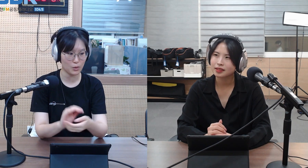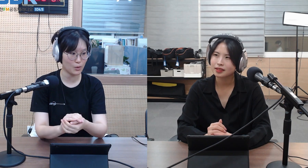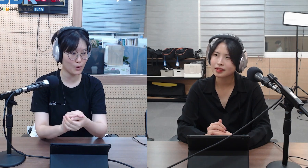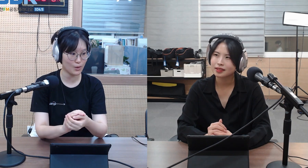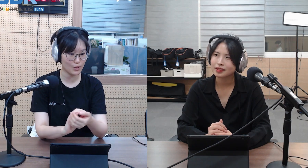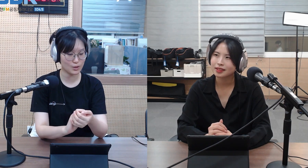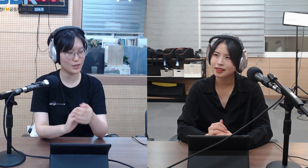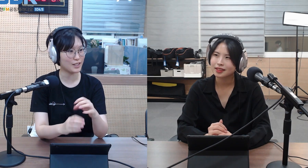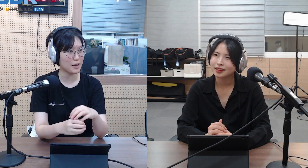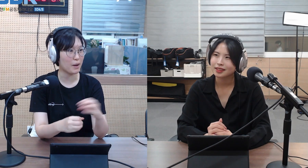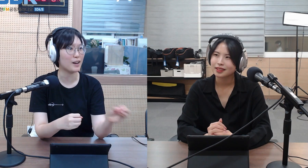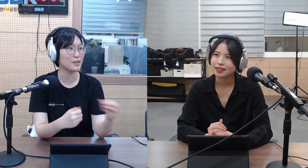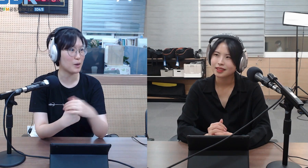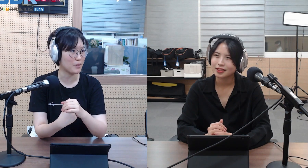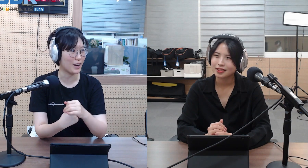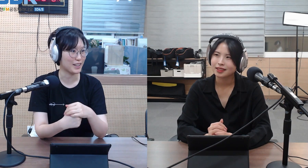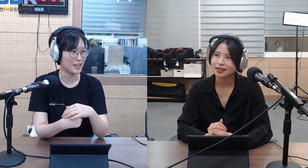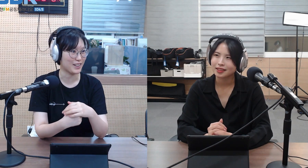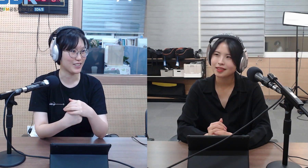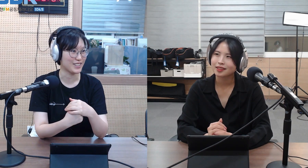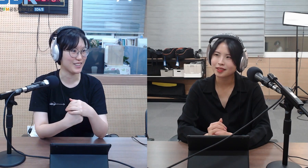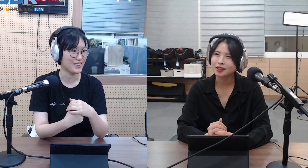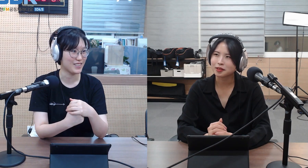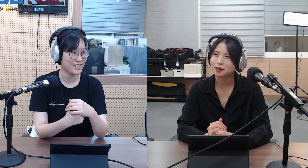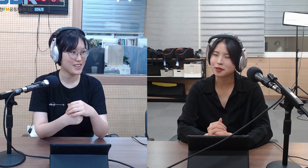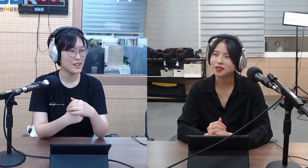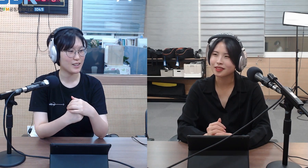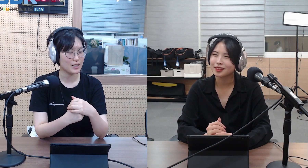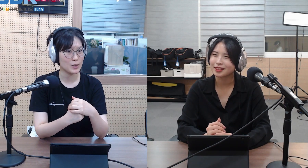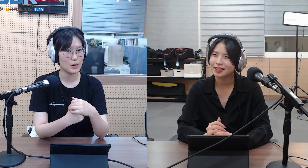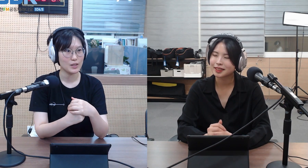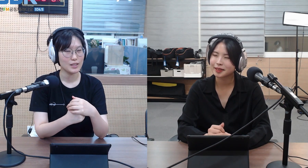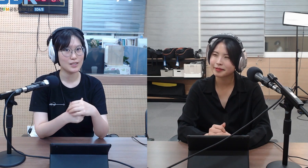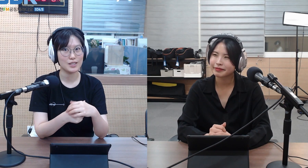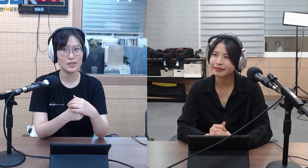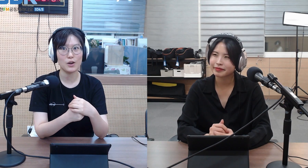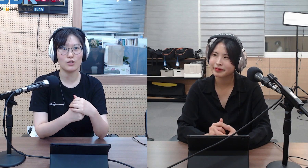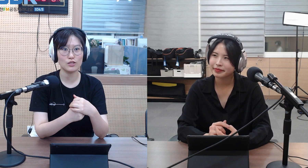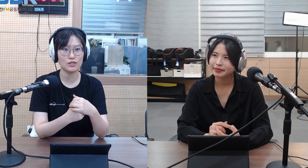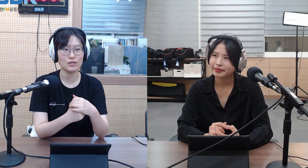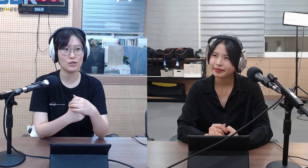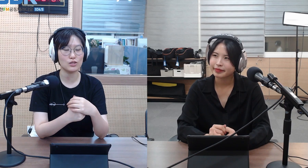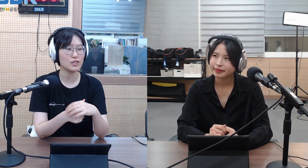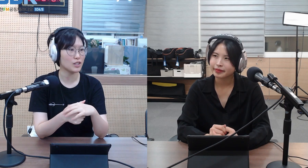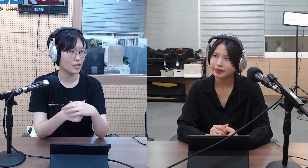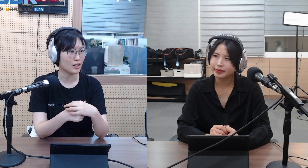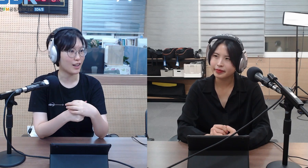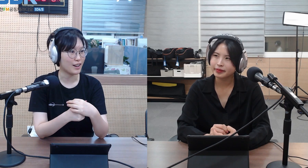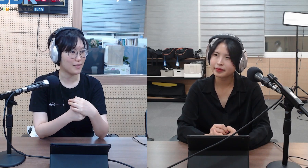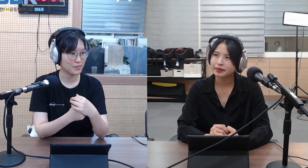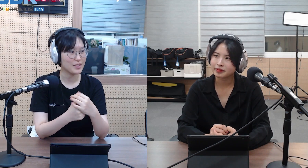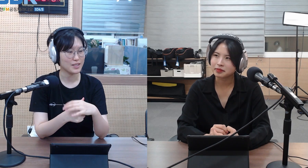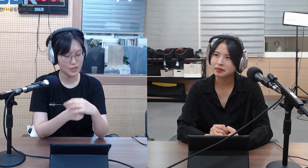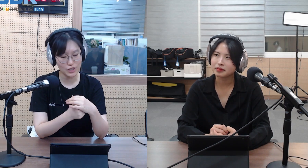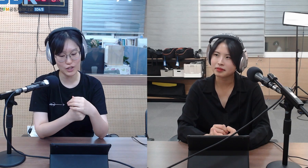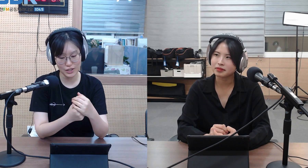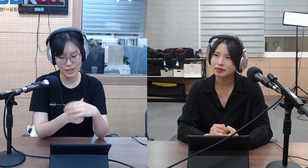먹고 중간에 발리도 한번 갔다 왔거든요. 그래서 즐거운 출장이 됐다. 즐거운 출장을